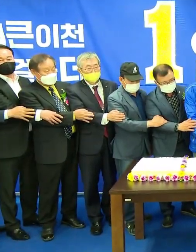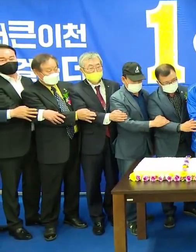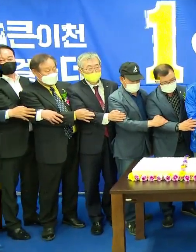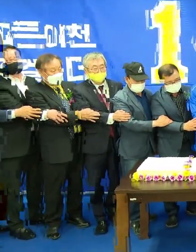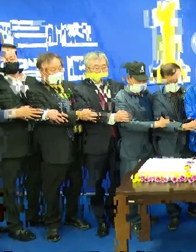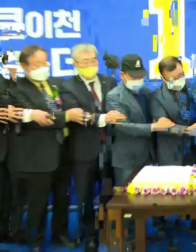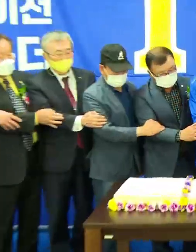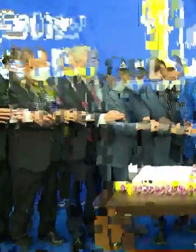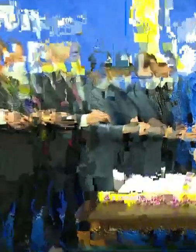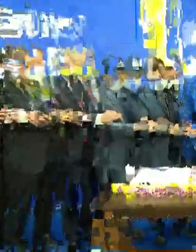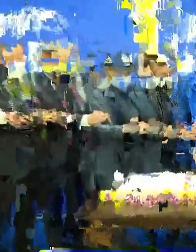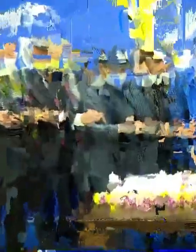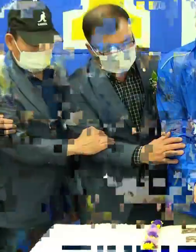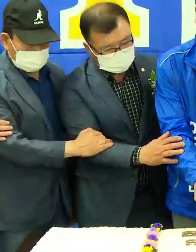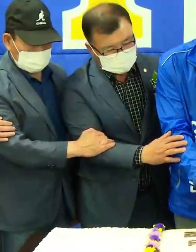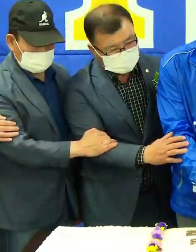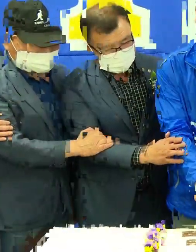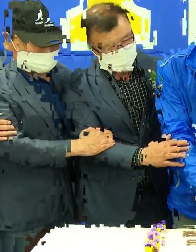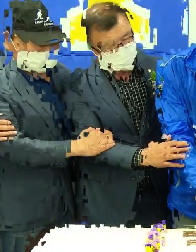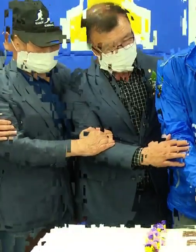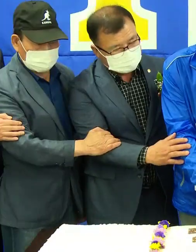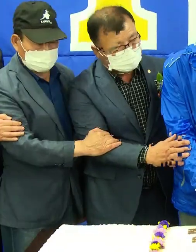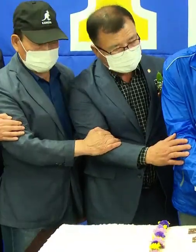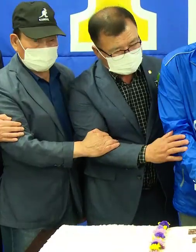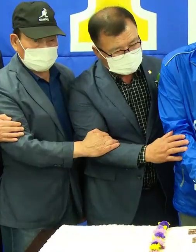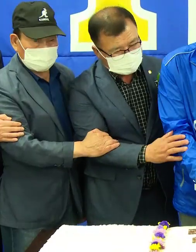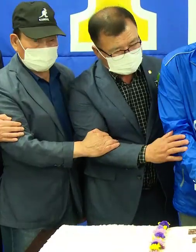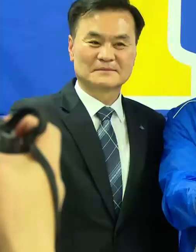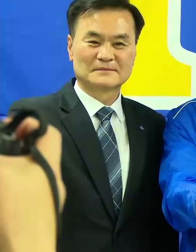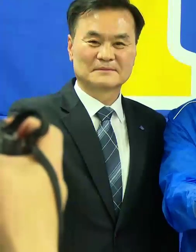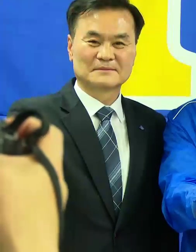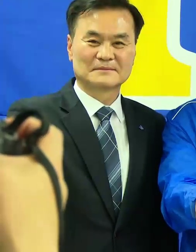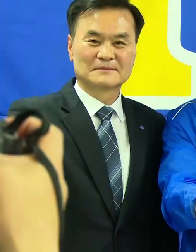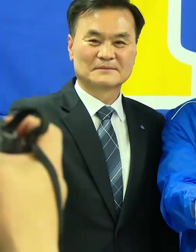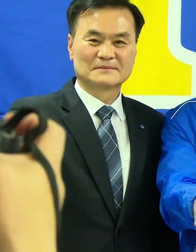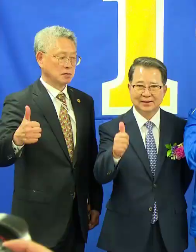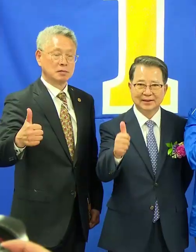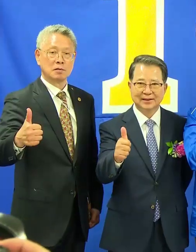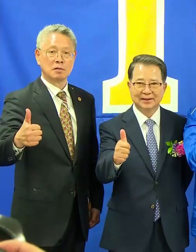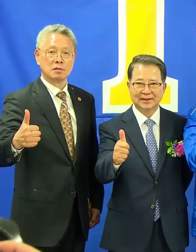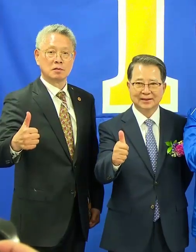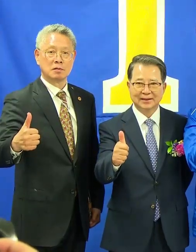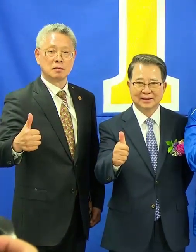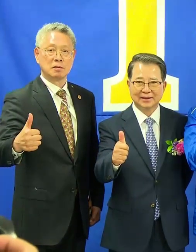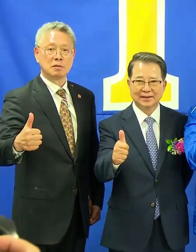하나 둘 셋 큰 박수 부탁드리겠습니다. 예, 네, 단체장님들.